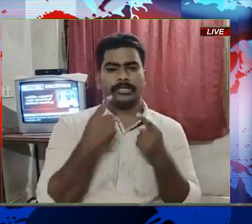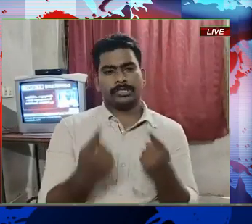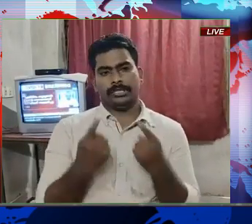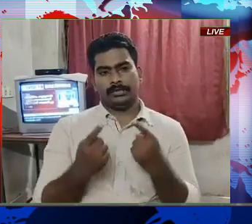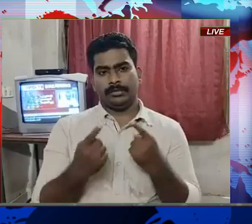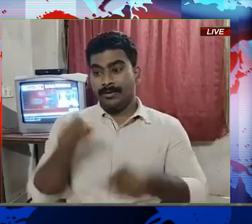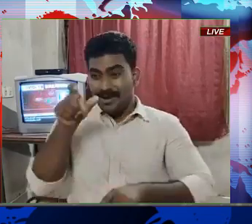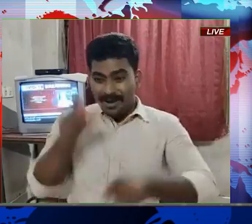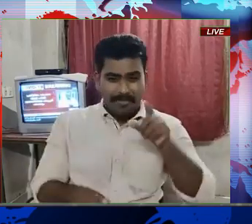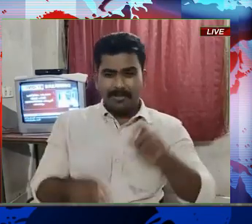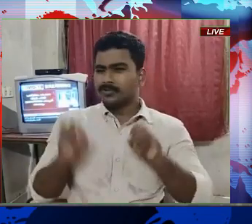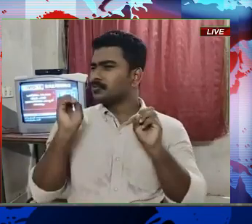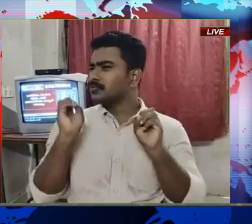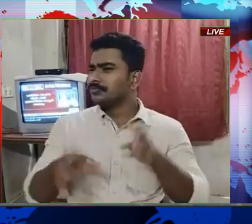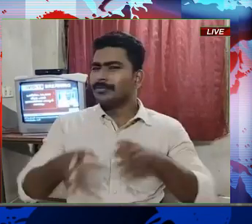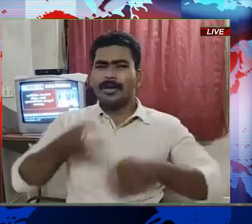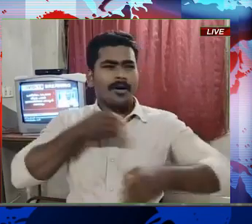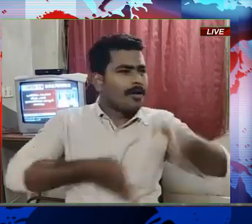വിതരണം ചെയ്യാനും